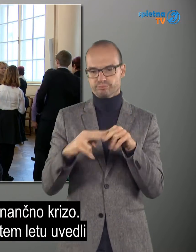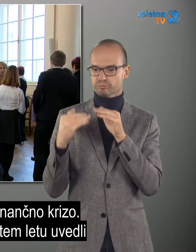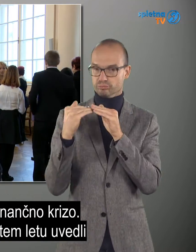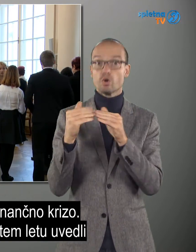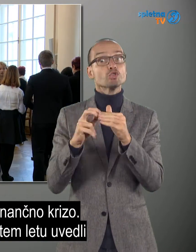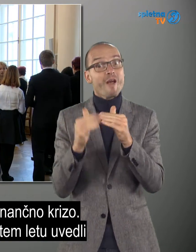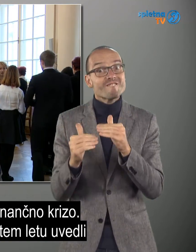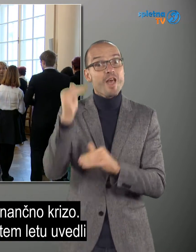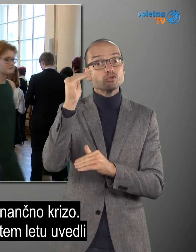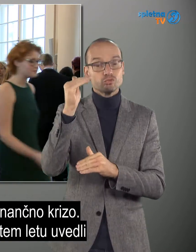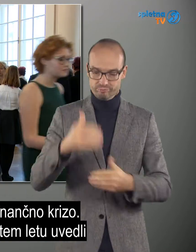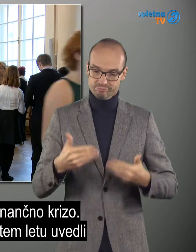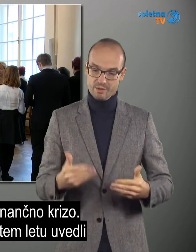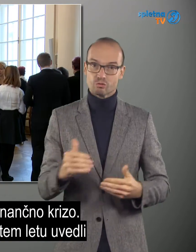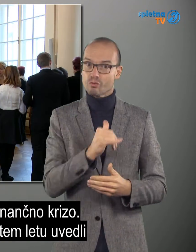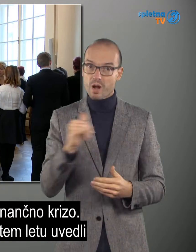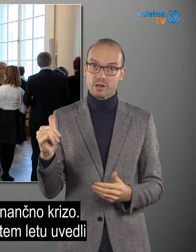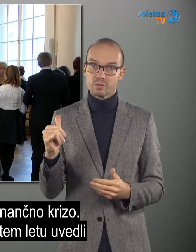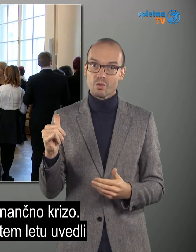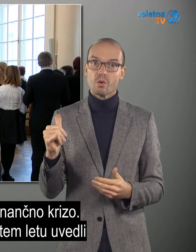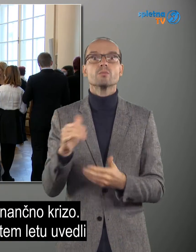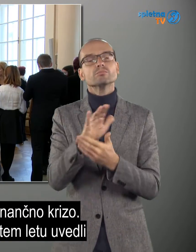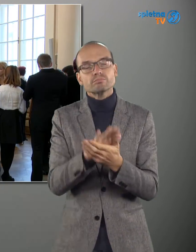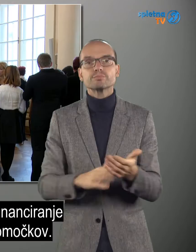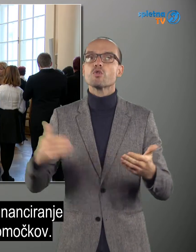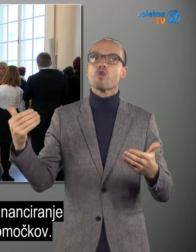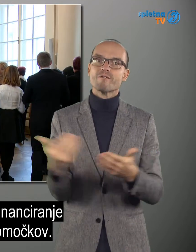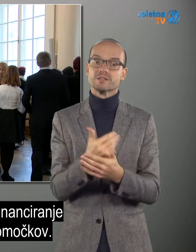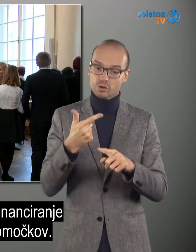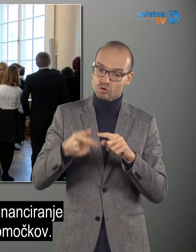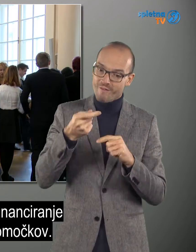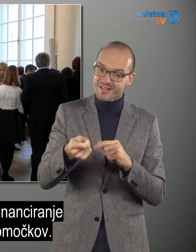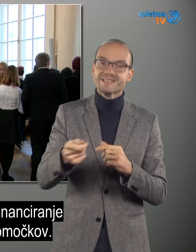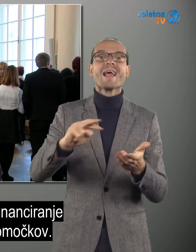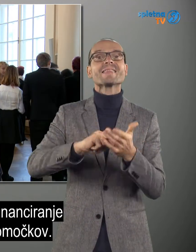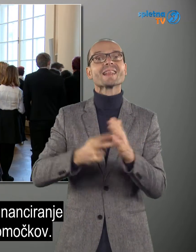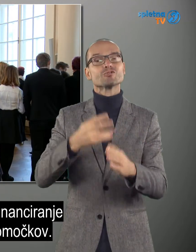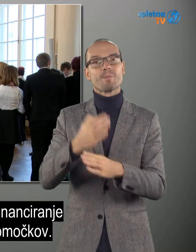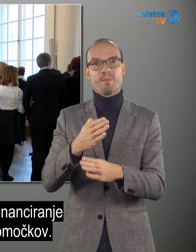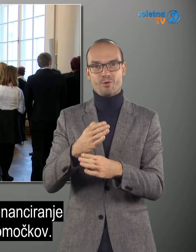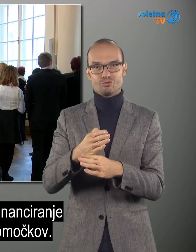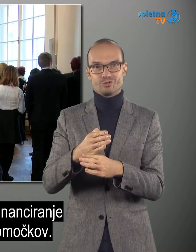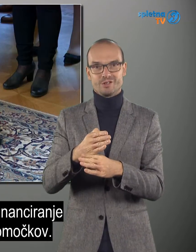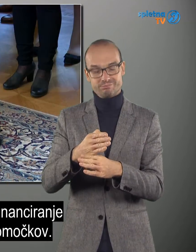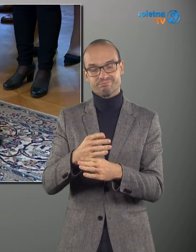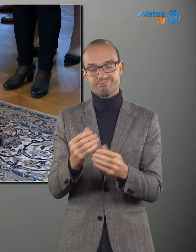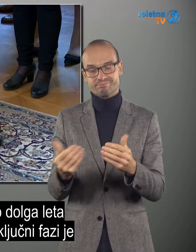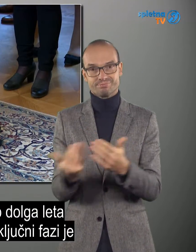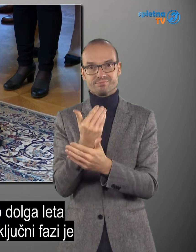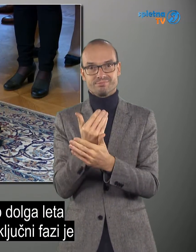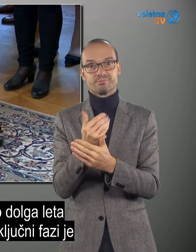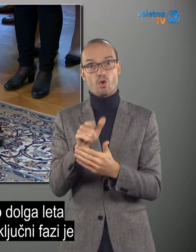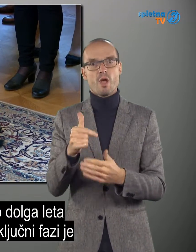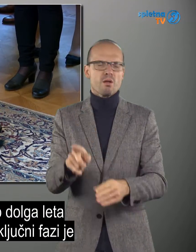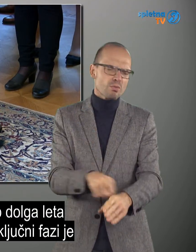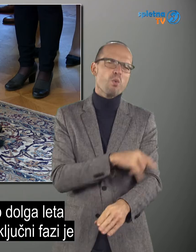še več, mi smo v letošnjem letu pravzaprav uvedli novost, to je sofinanciranje tehničnih pripomočkov, ki